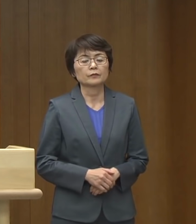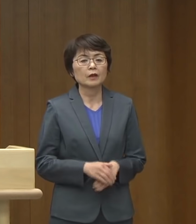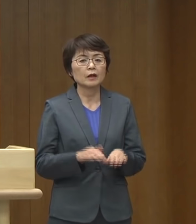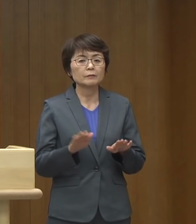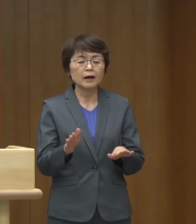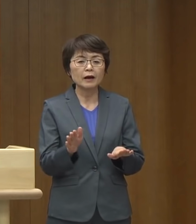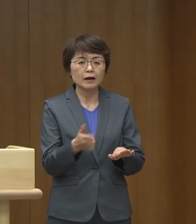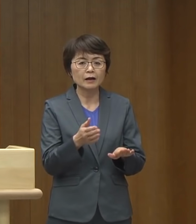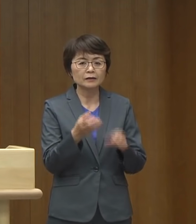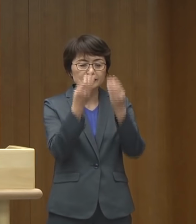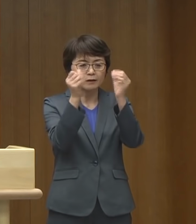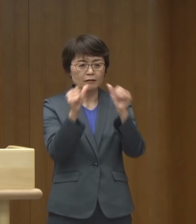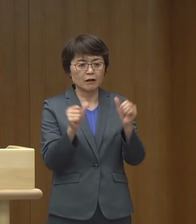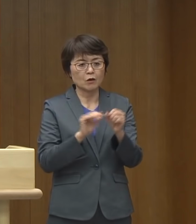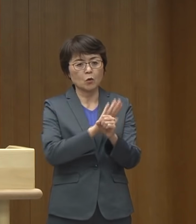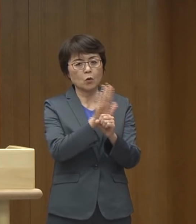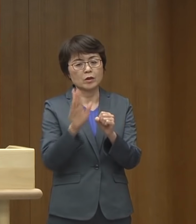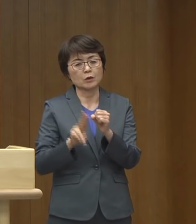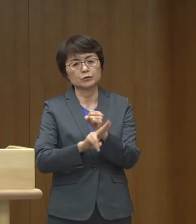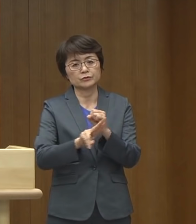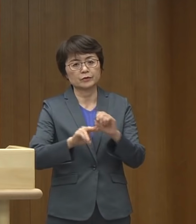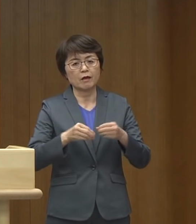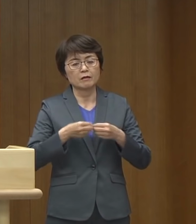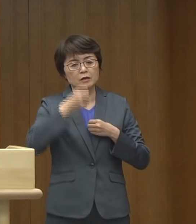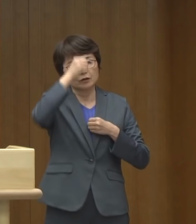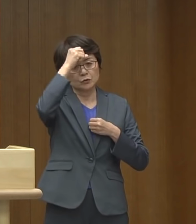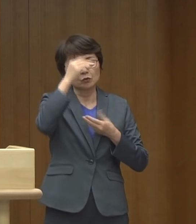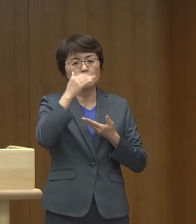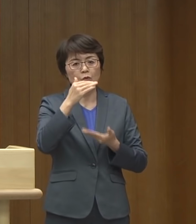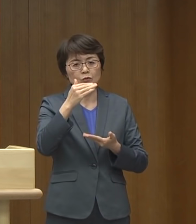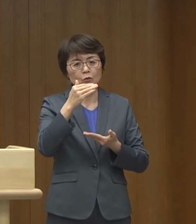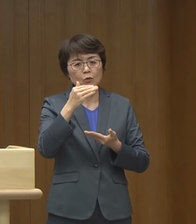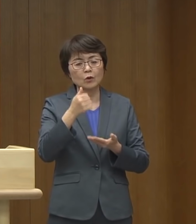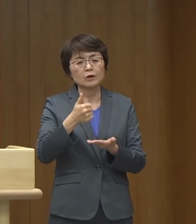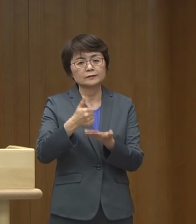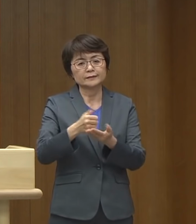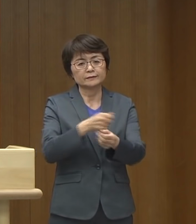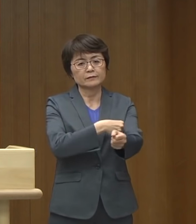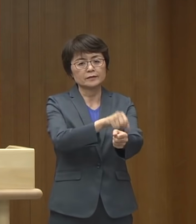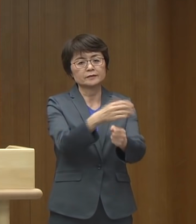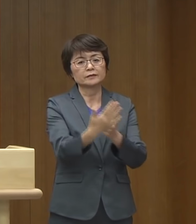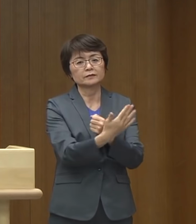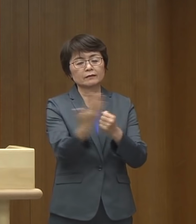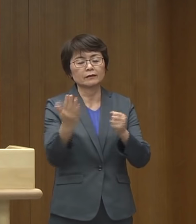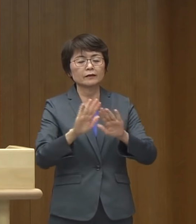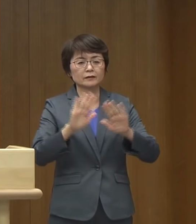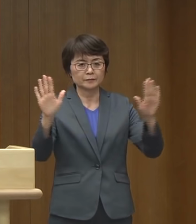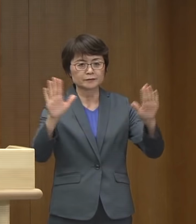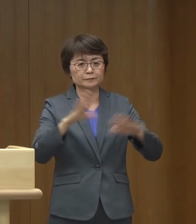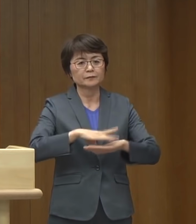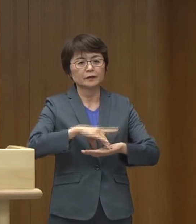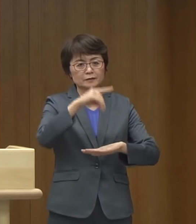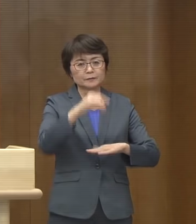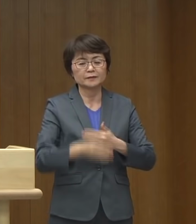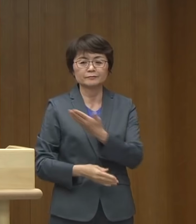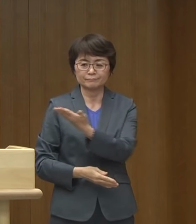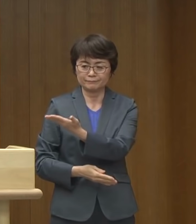それではこれより新型コロナウイルス感染症対策に関する知事の臨時記者会見を開催いたします。はじめに追加お話をさせていただき